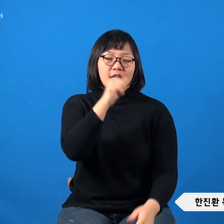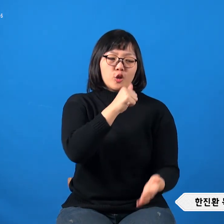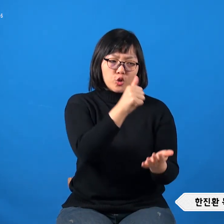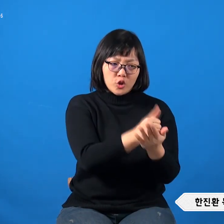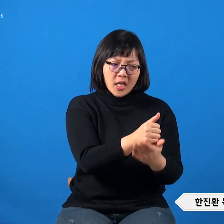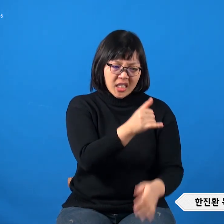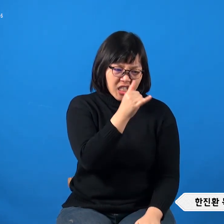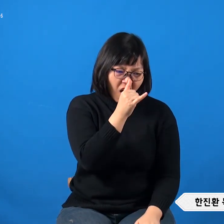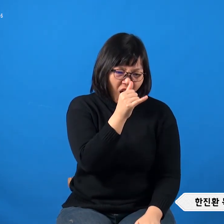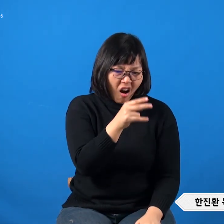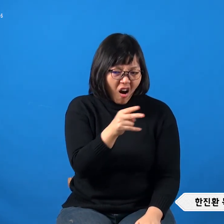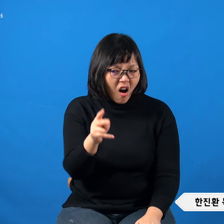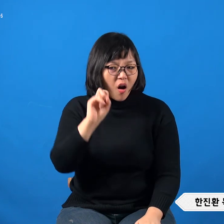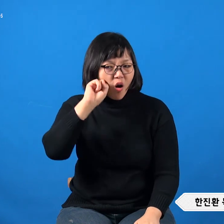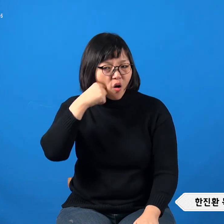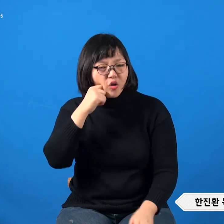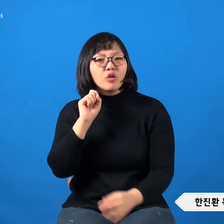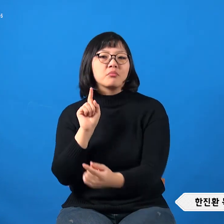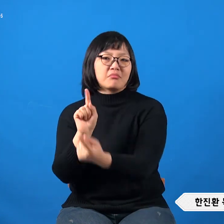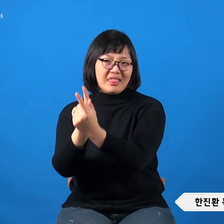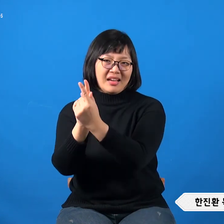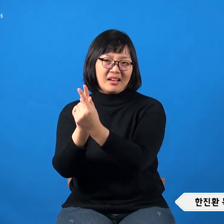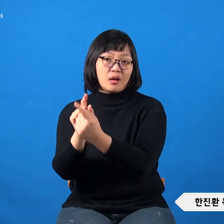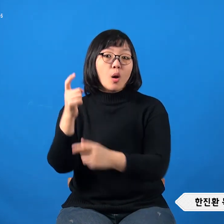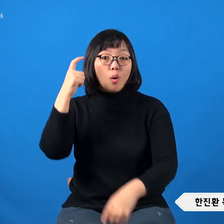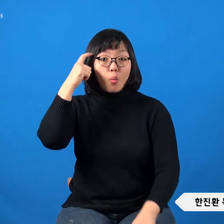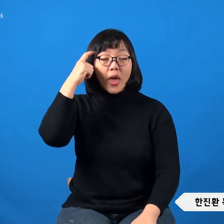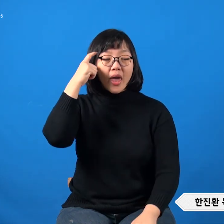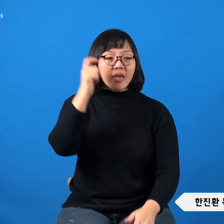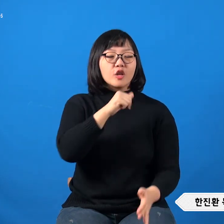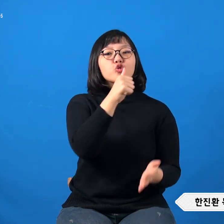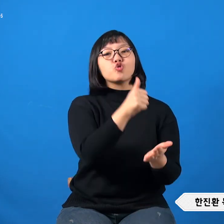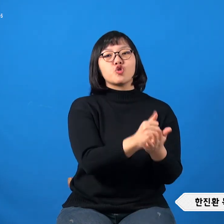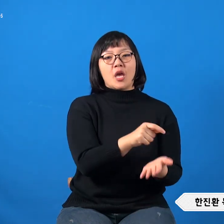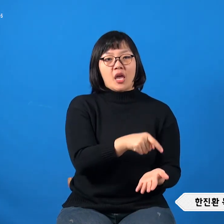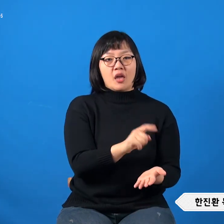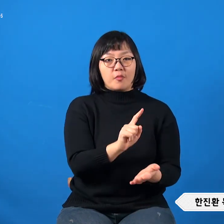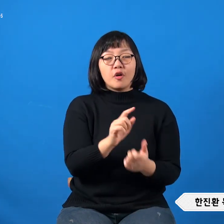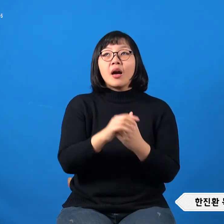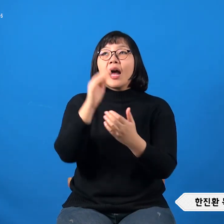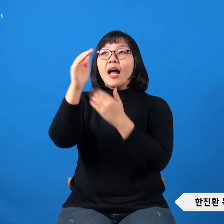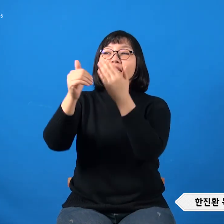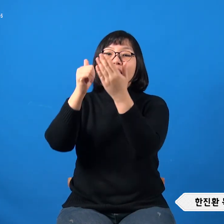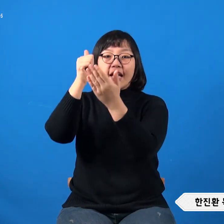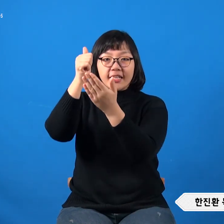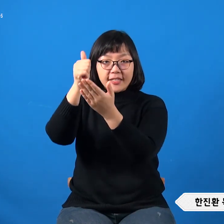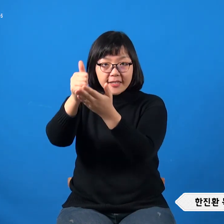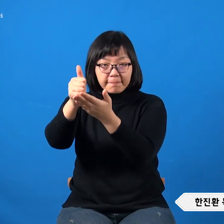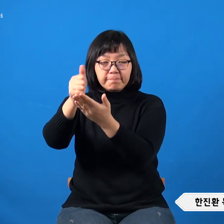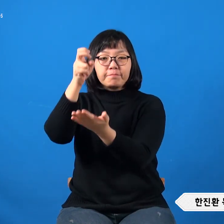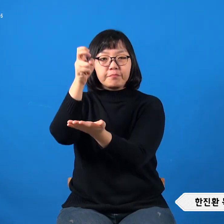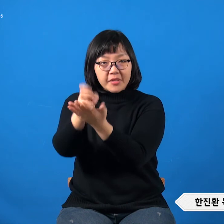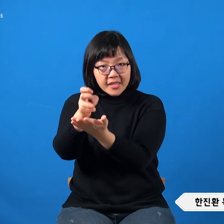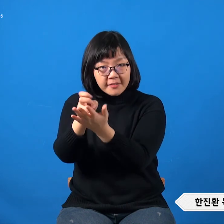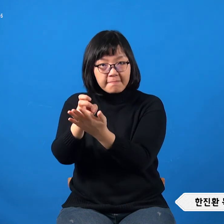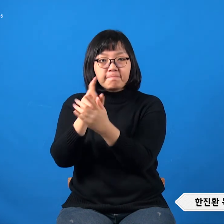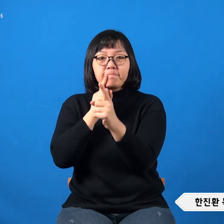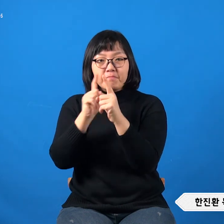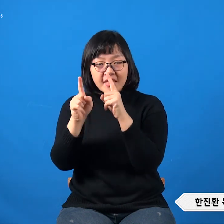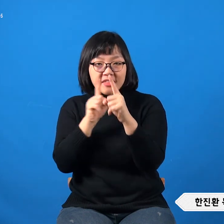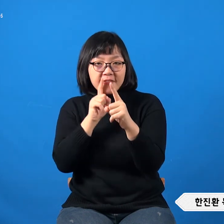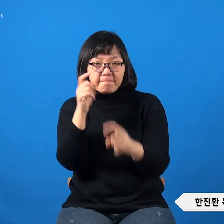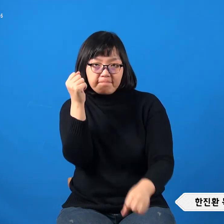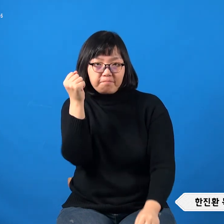죄는 하나님의 창조의 질서를 깨트리는 것 아닙니까? 하나님이 정해놓으신 법도와